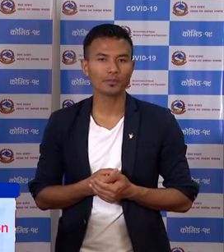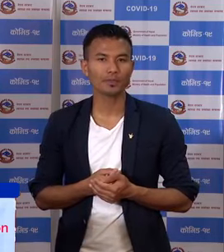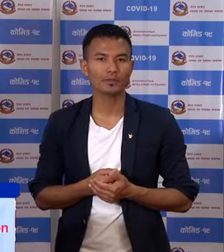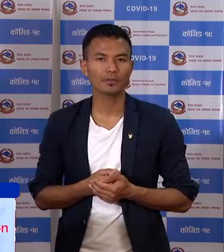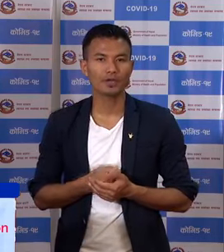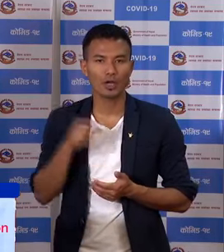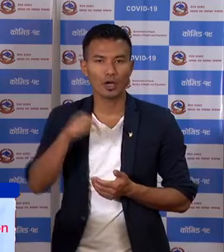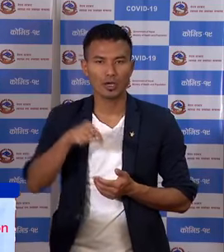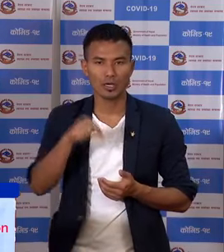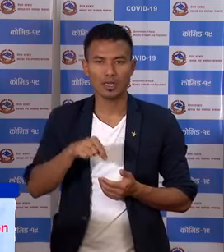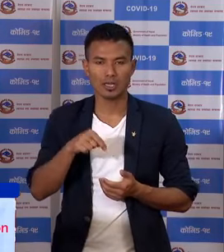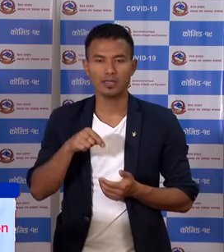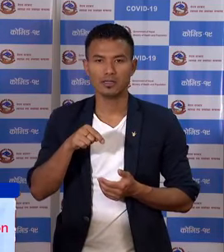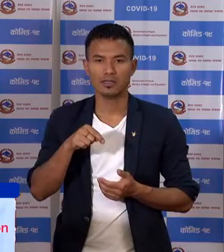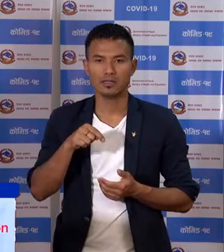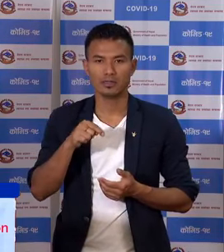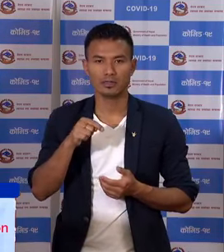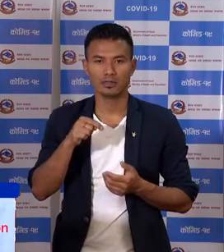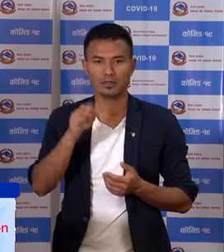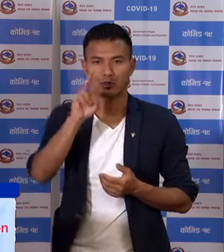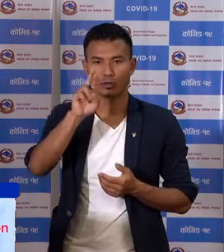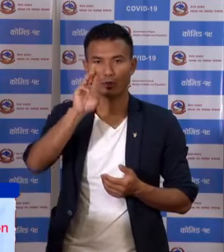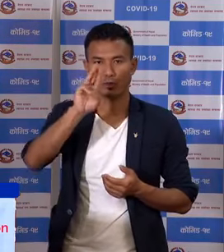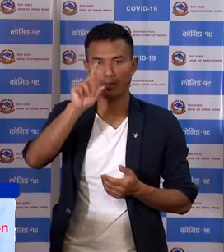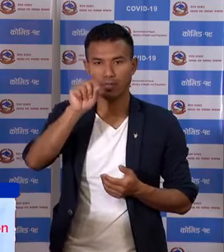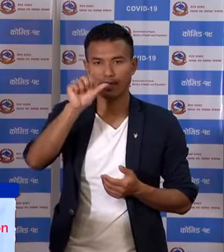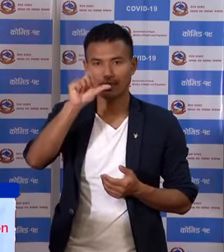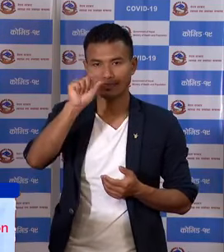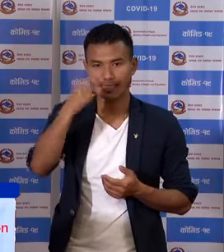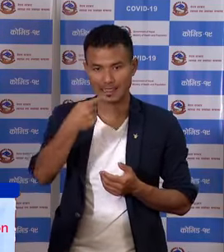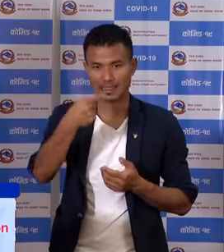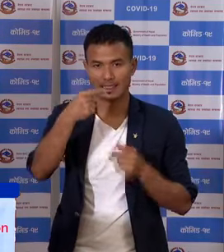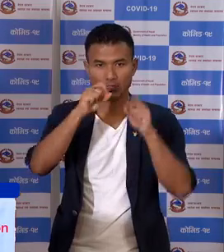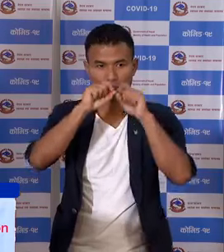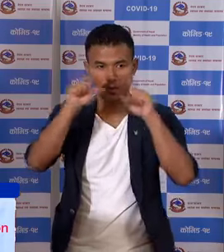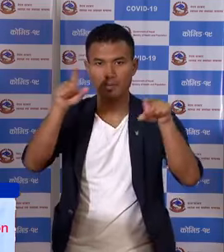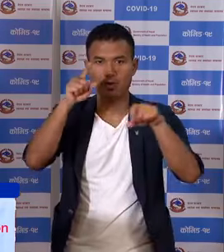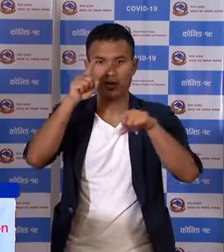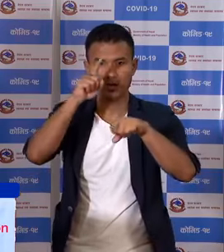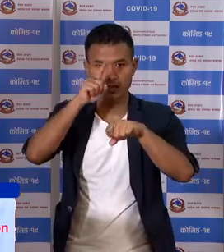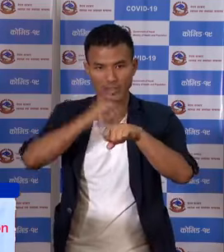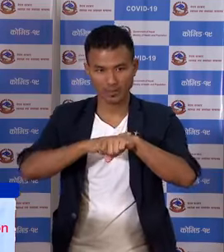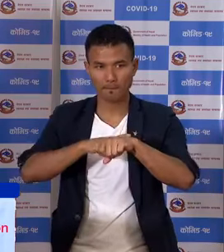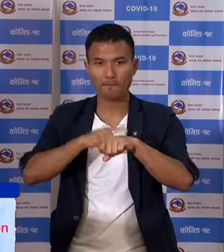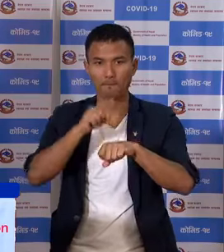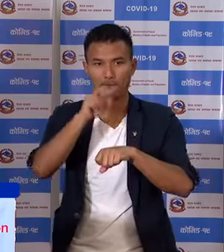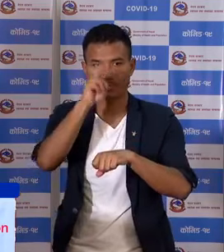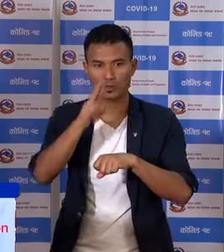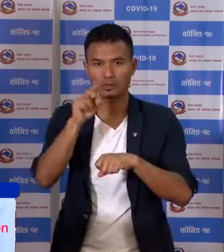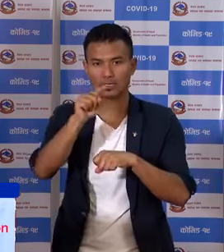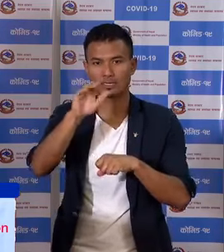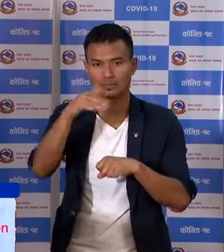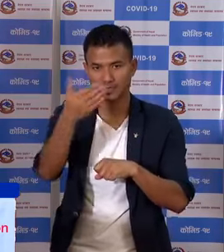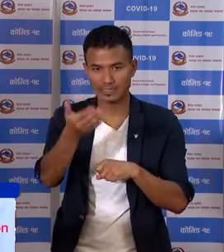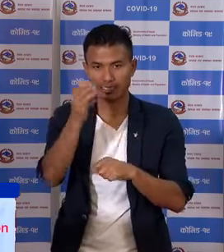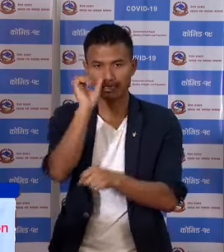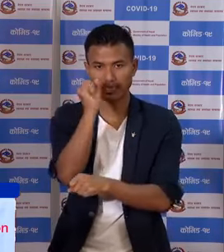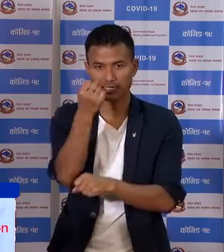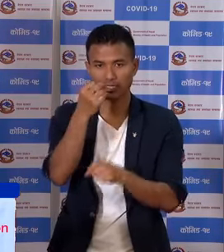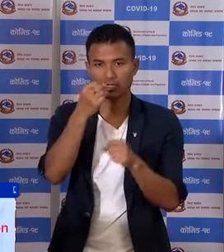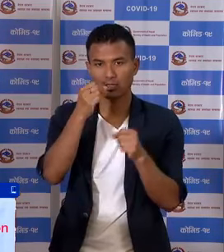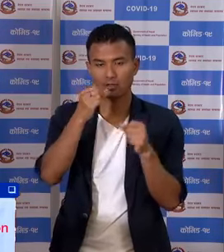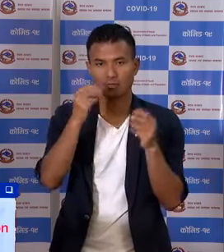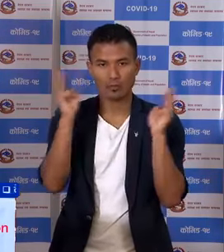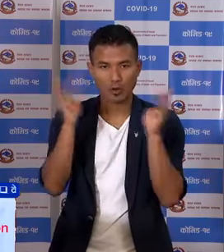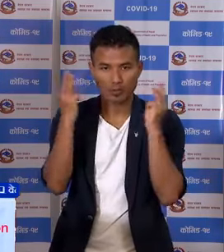अईले यो रमाजान समापन हुदैगरेको अबस्था रस्वोपस्चाथ राष्टिप